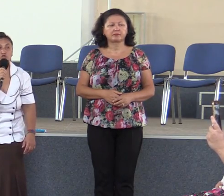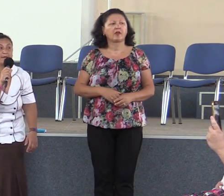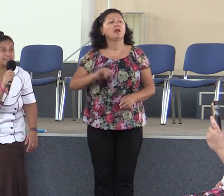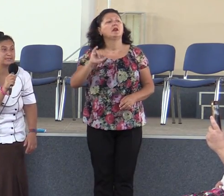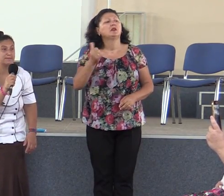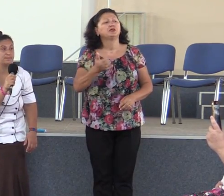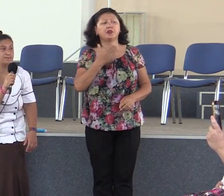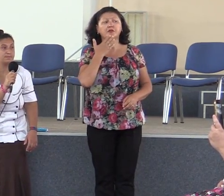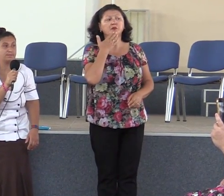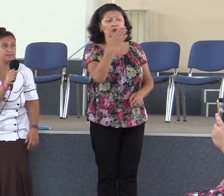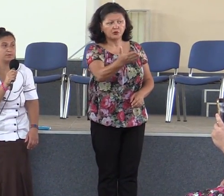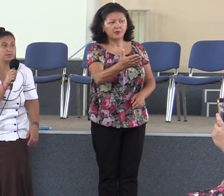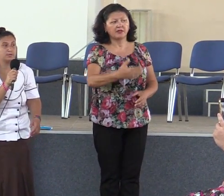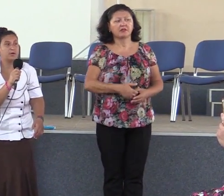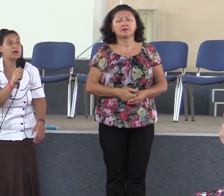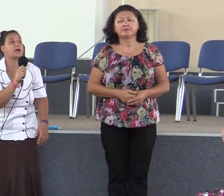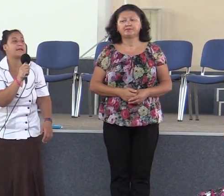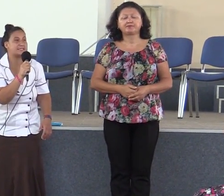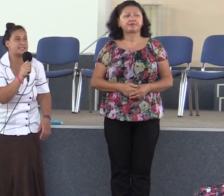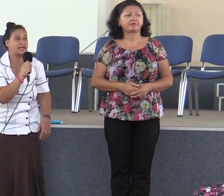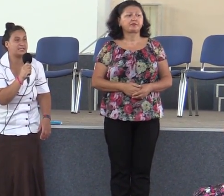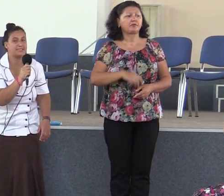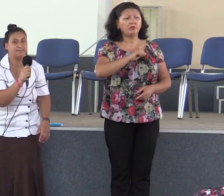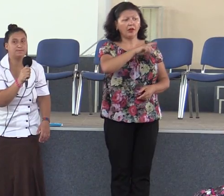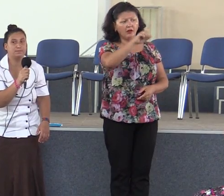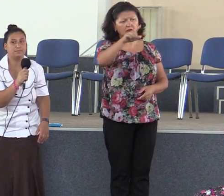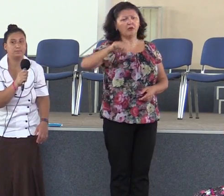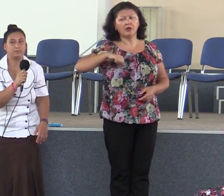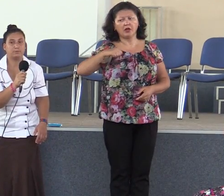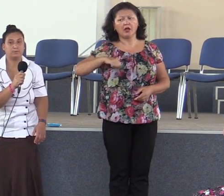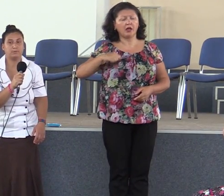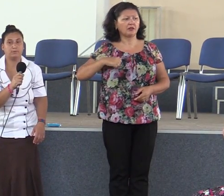Și vă mulțumesc că existați.